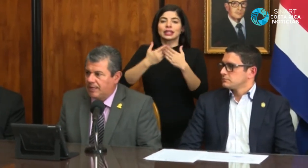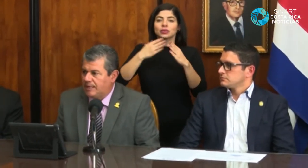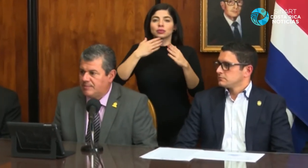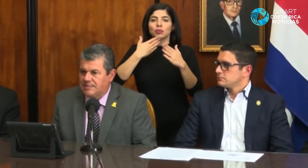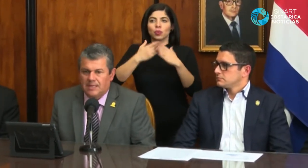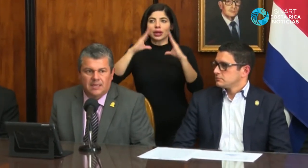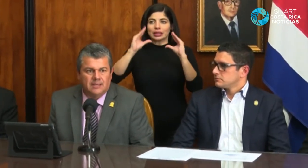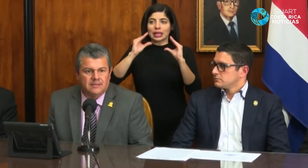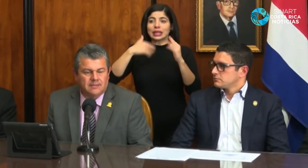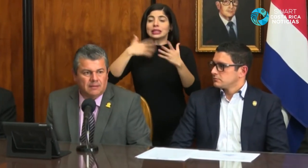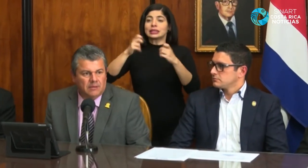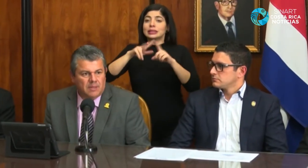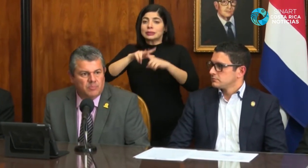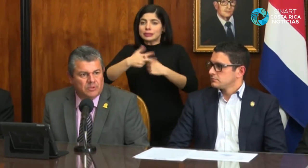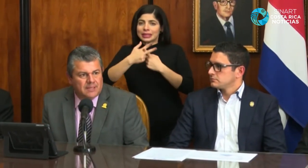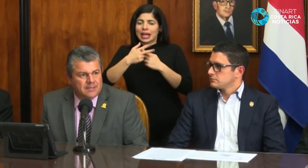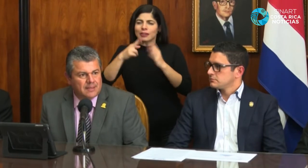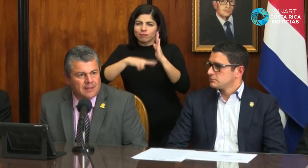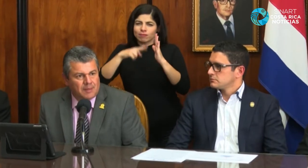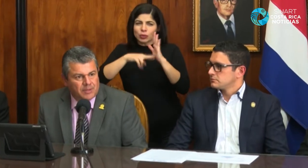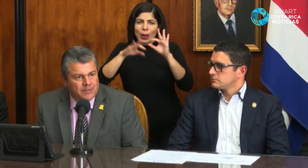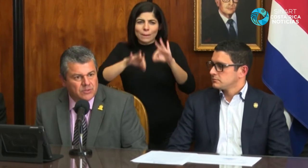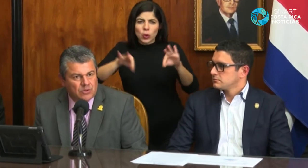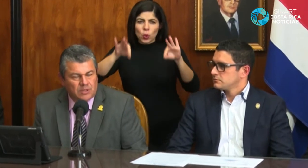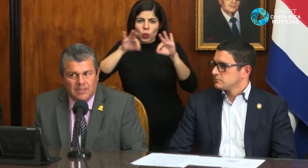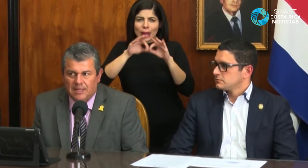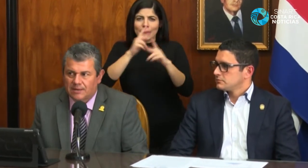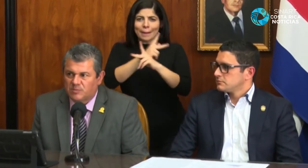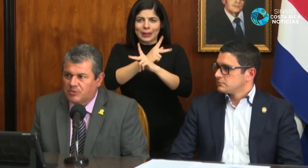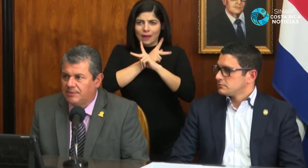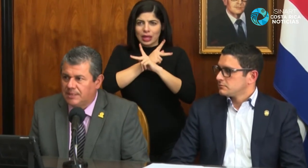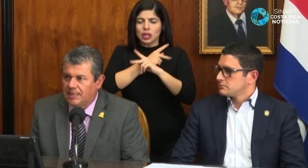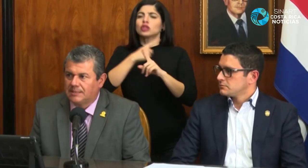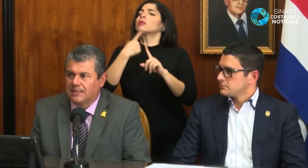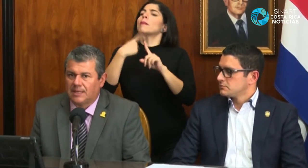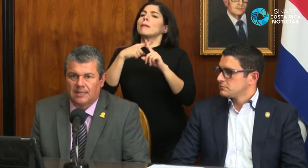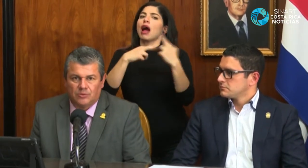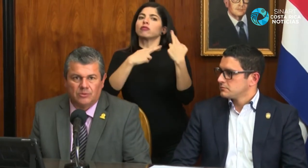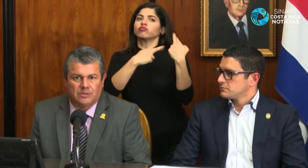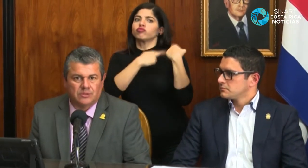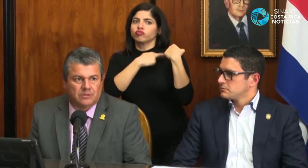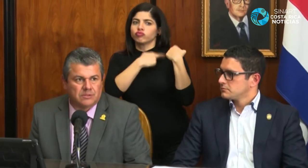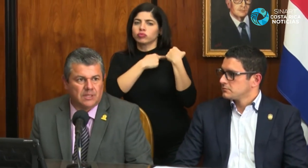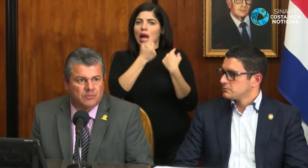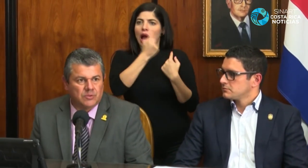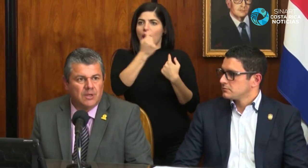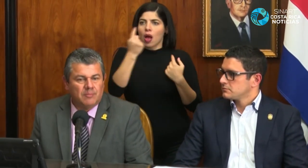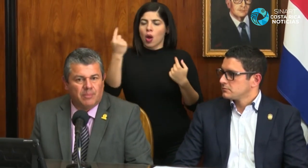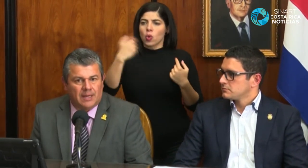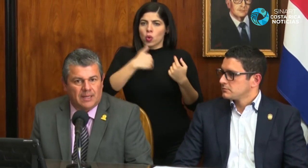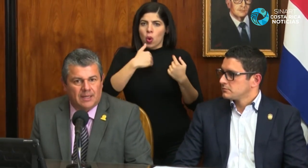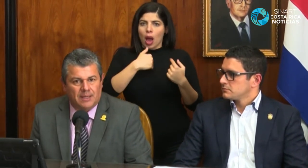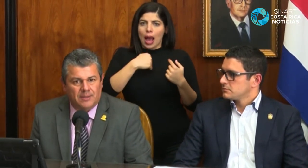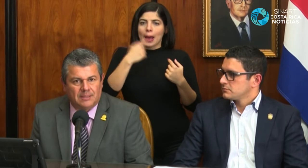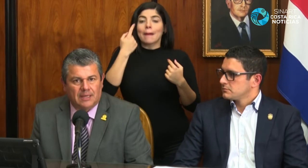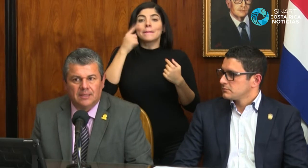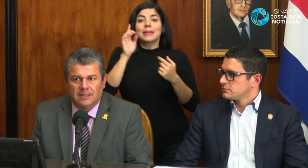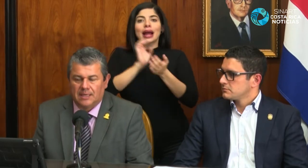quiero arrancar el mensaje insistiendo en la importancia de la prevención y de la responsabilidad que cada uno de nosotros tenemos